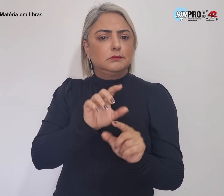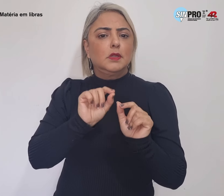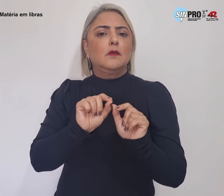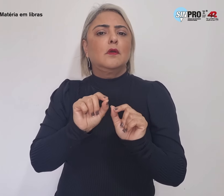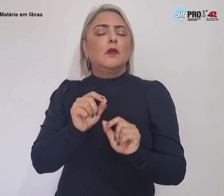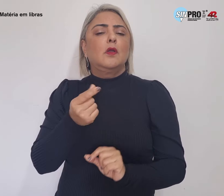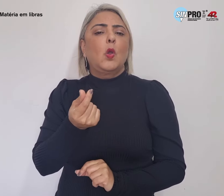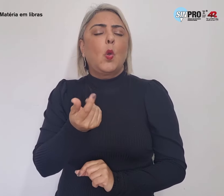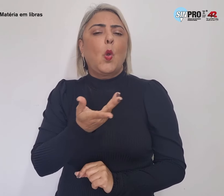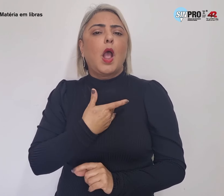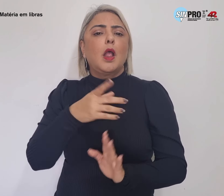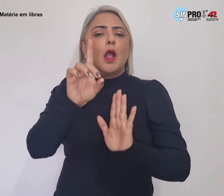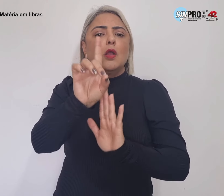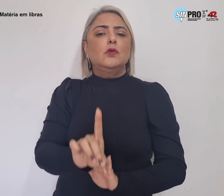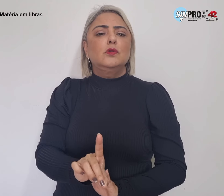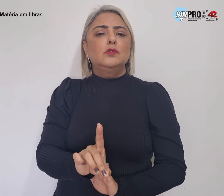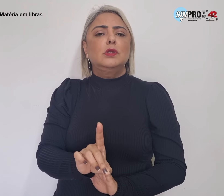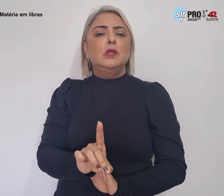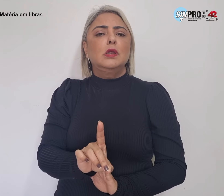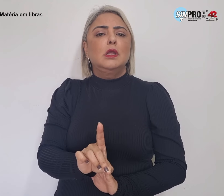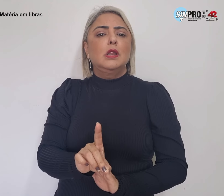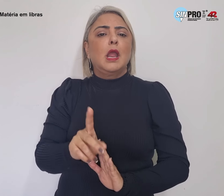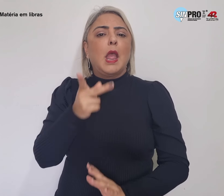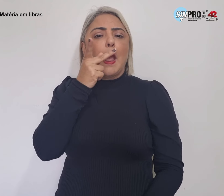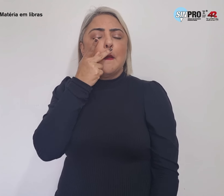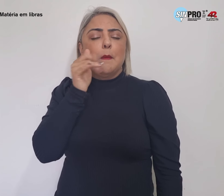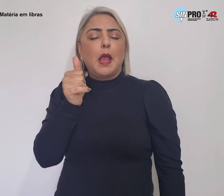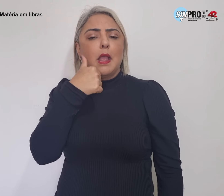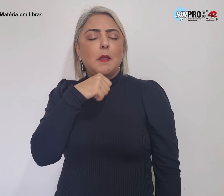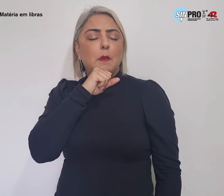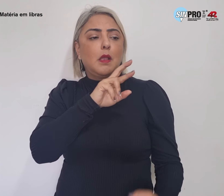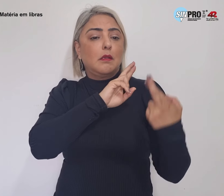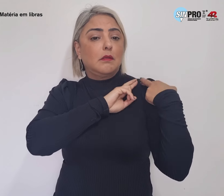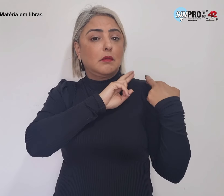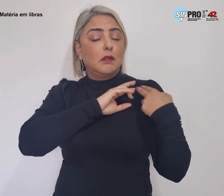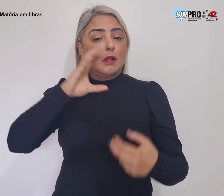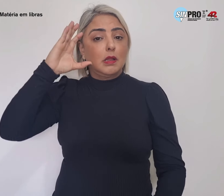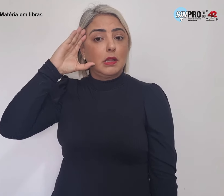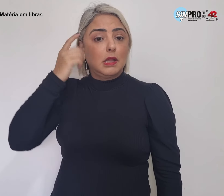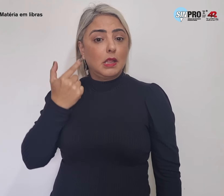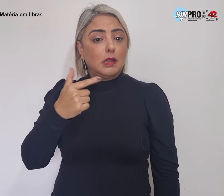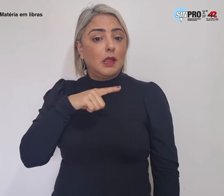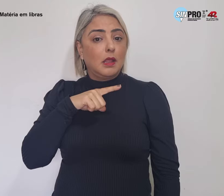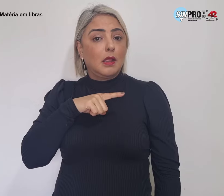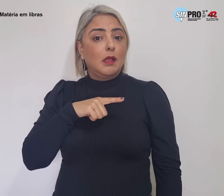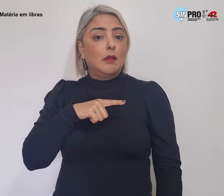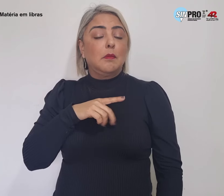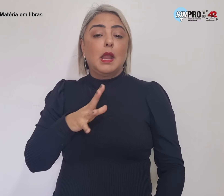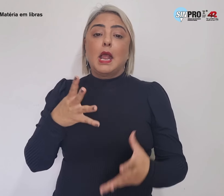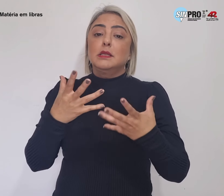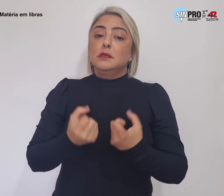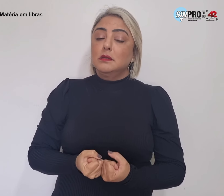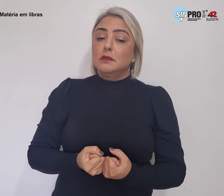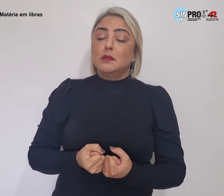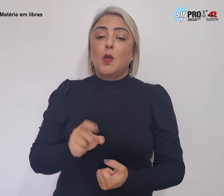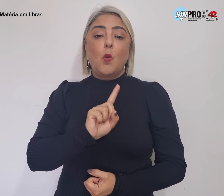mães e responsáveis decidirem pela adesão ou não de seus filhos a aulas 100%